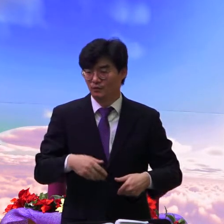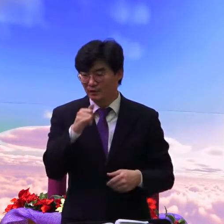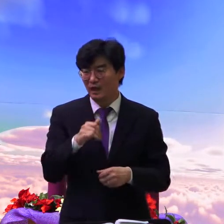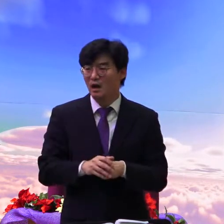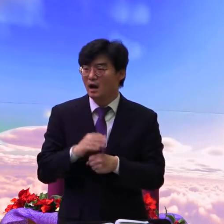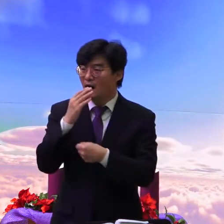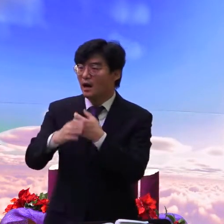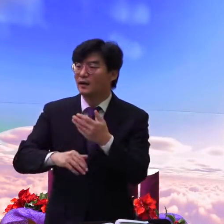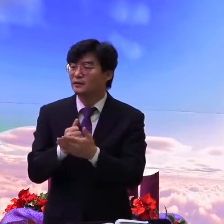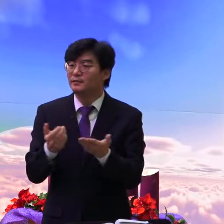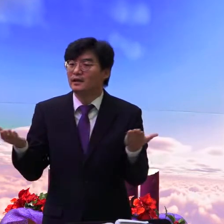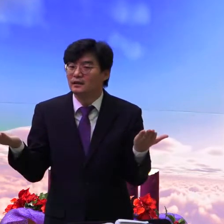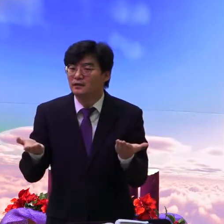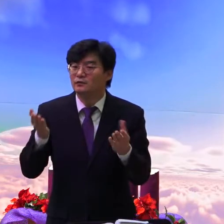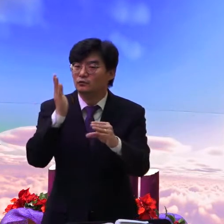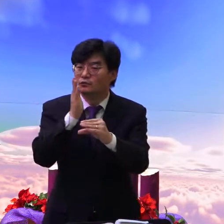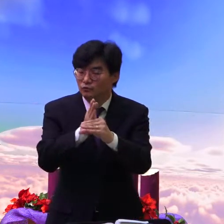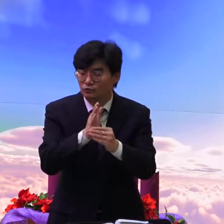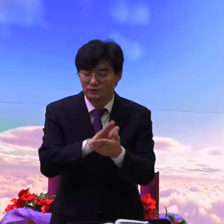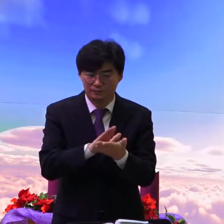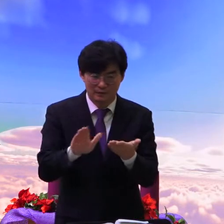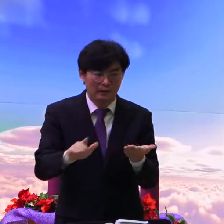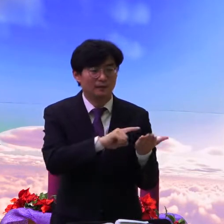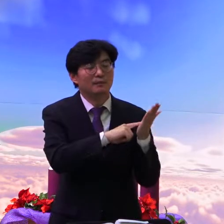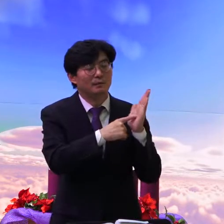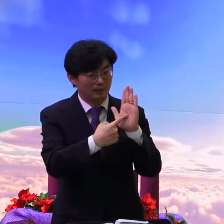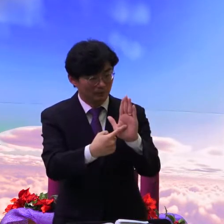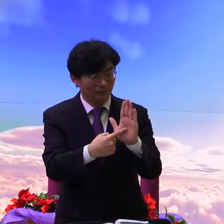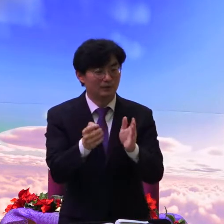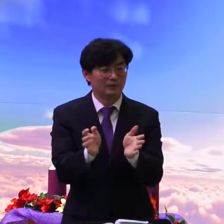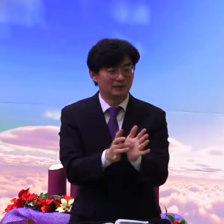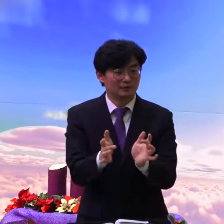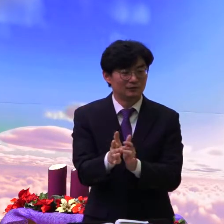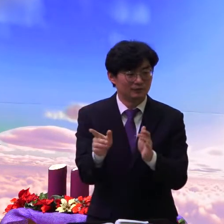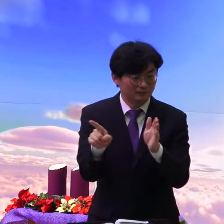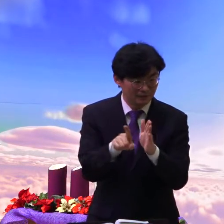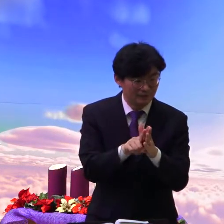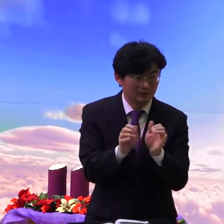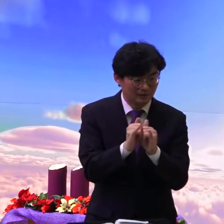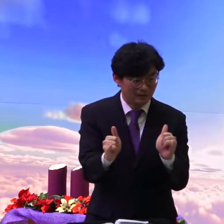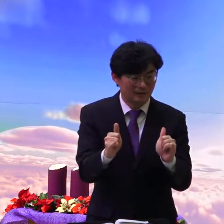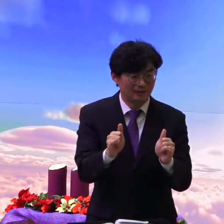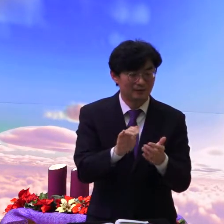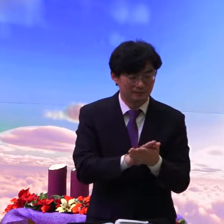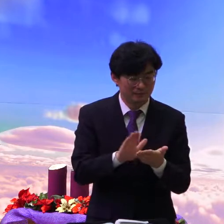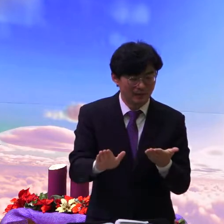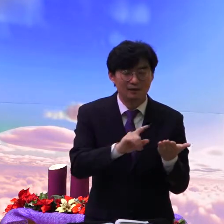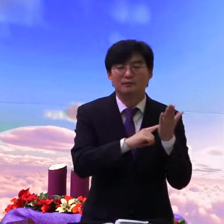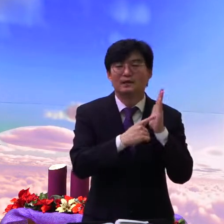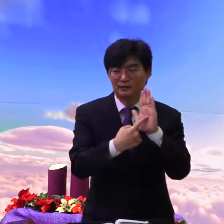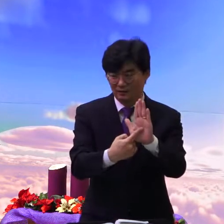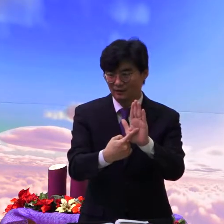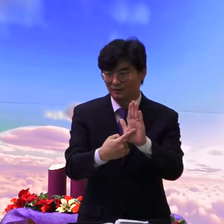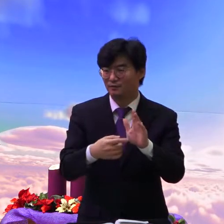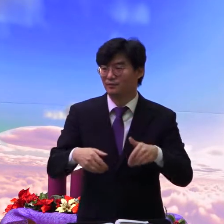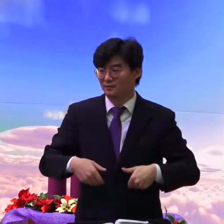분들이구나 하는 그런 말이 나올 정도로 예수님을 믿는 그런 직분자의 향기가 여러분에게서 풍겨나기를 소망합니다.